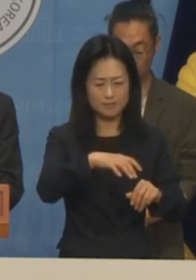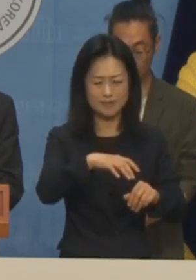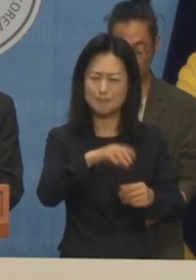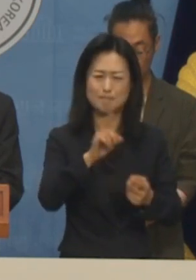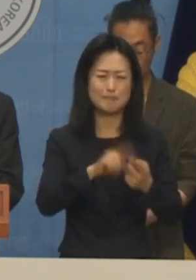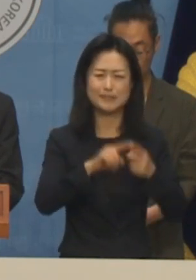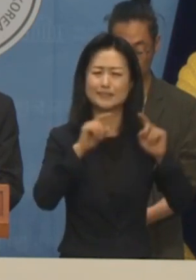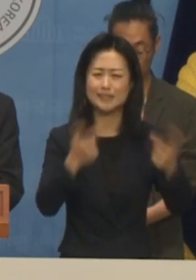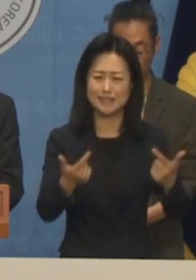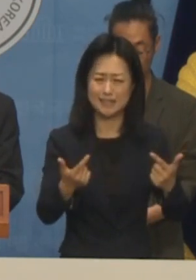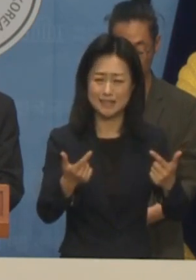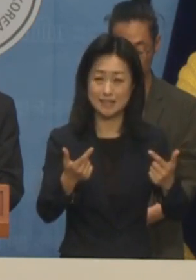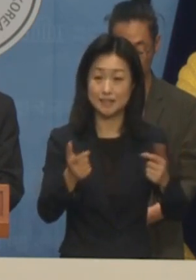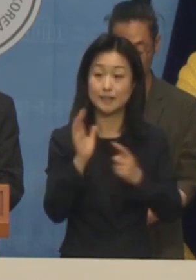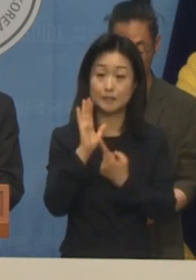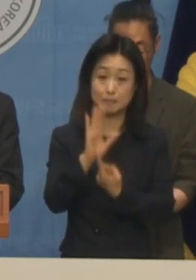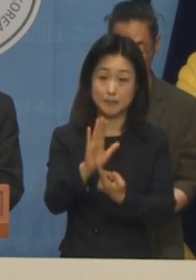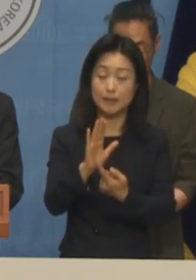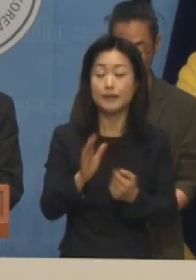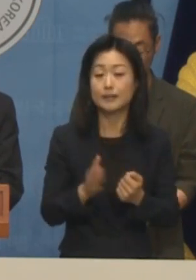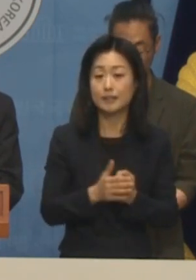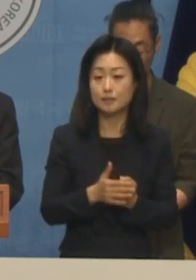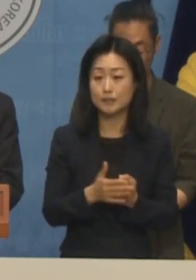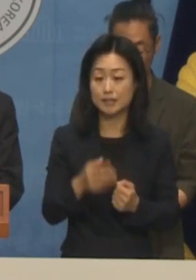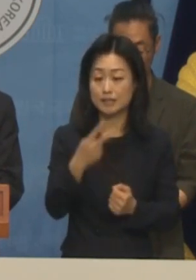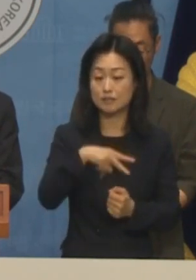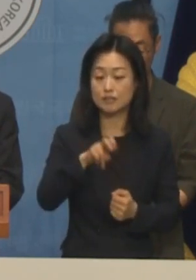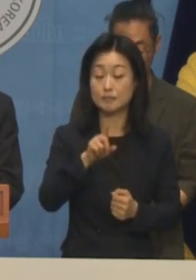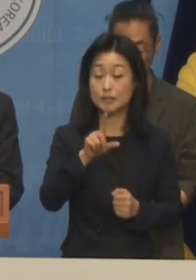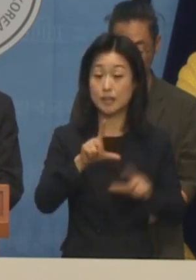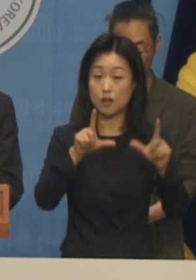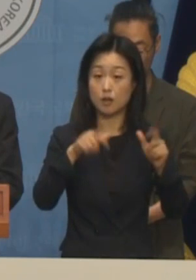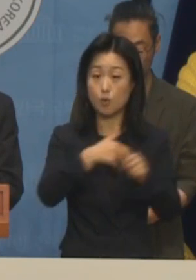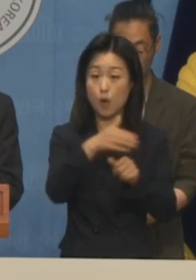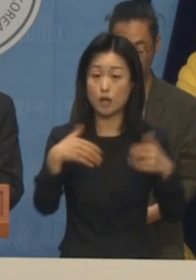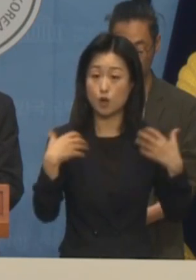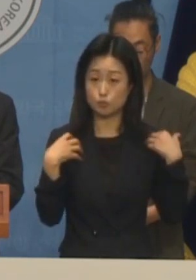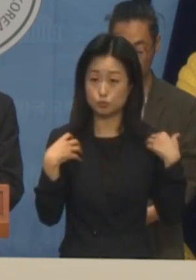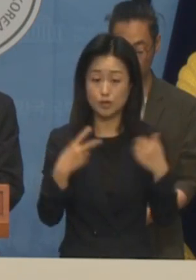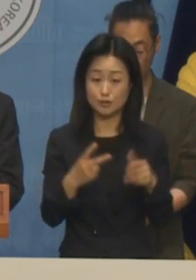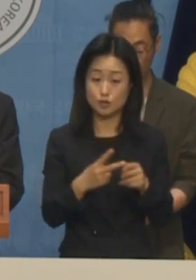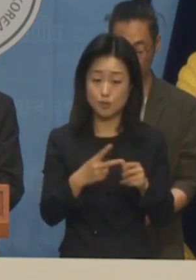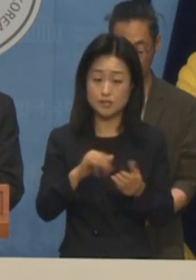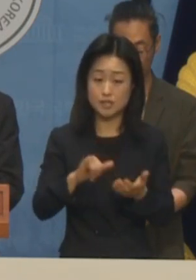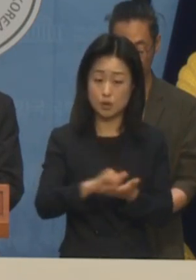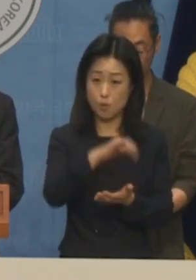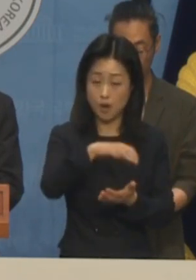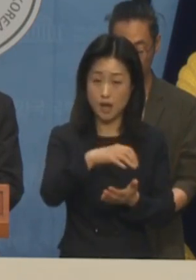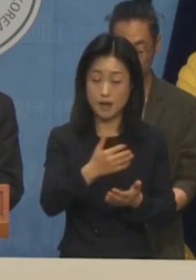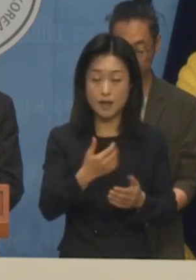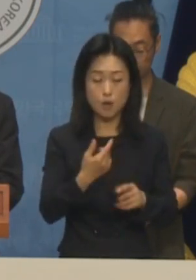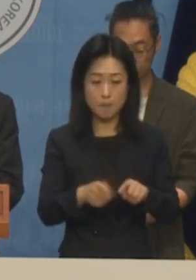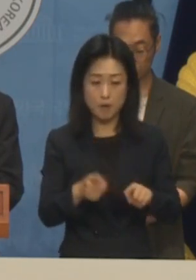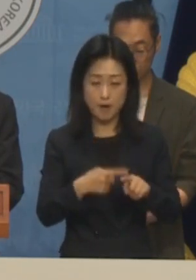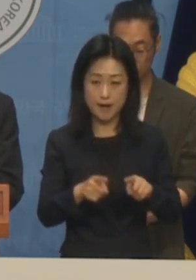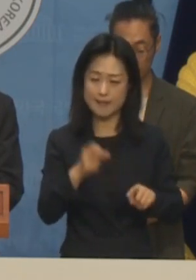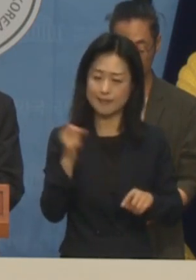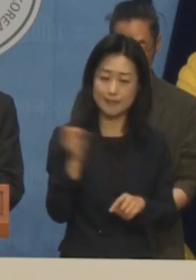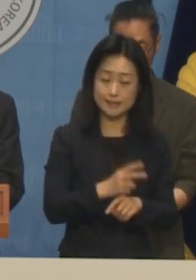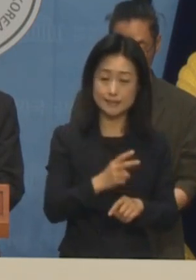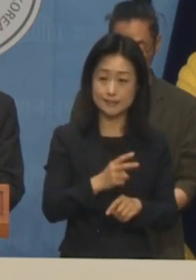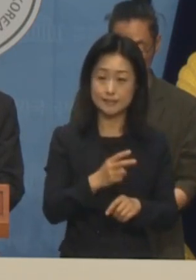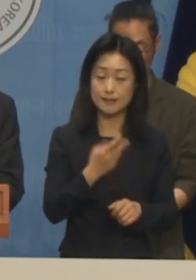부적합하다고 적시했다. 이에 따라 2021년 환경부는 제2공항 전략 환경 영향 평가를 반려했다.